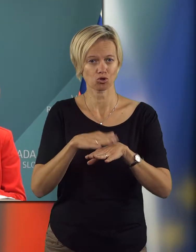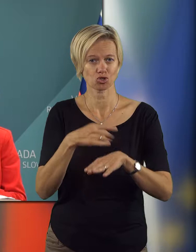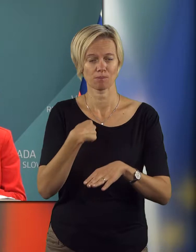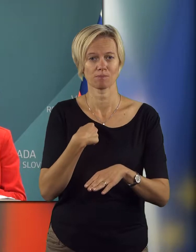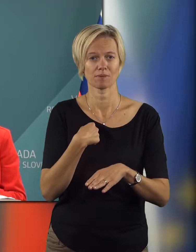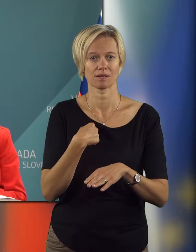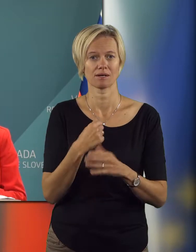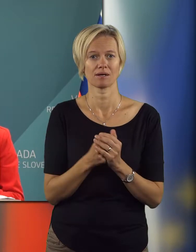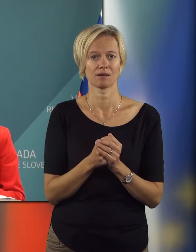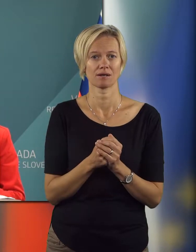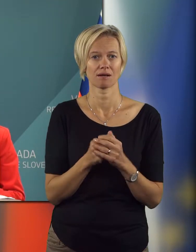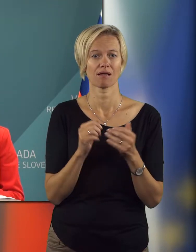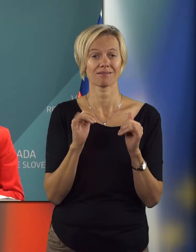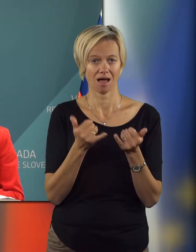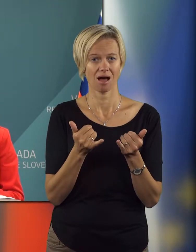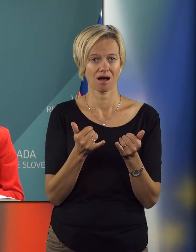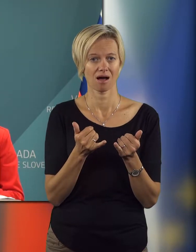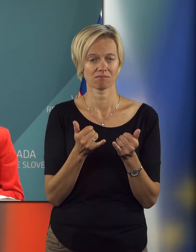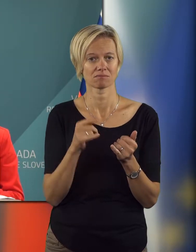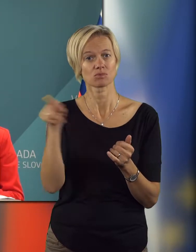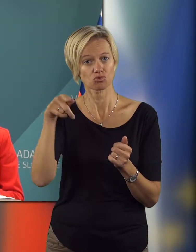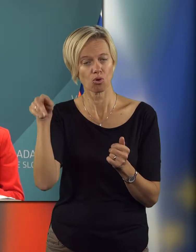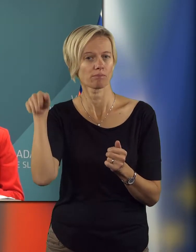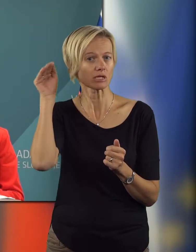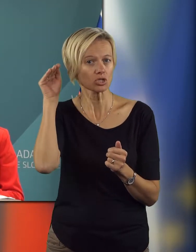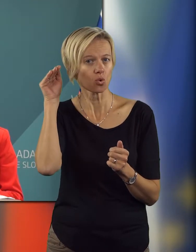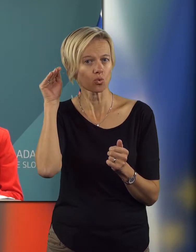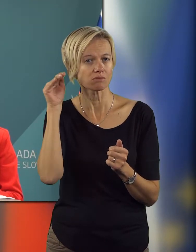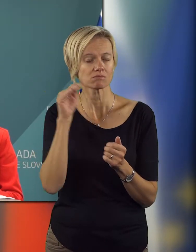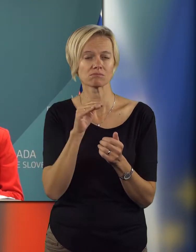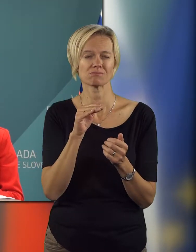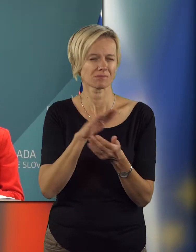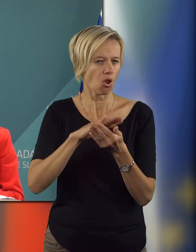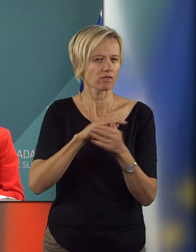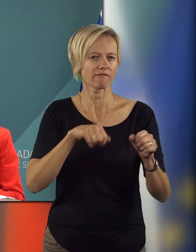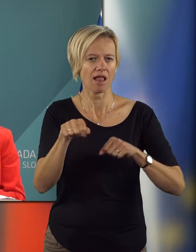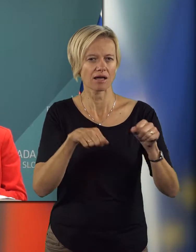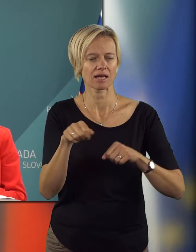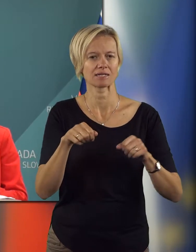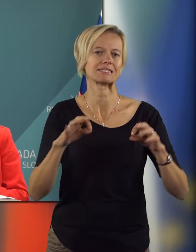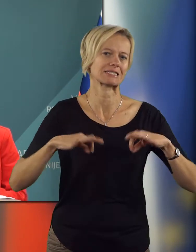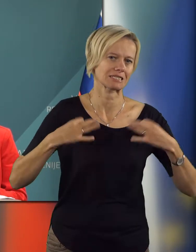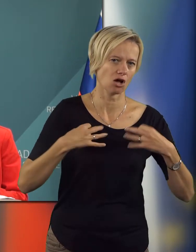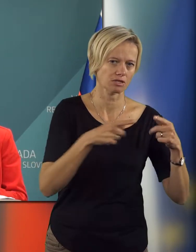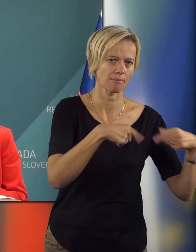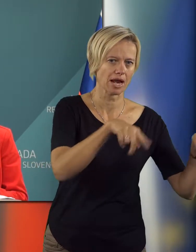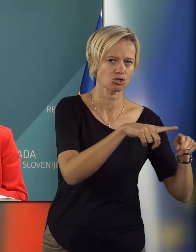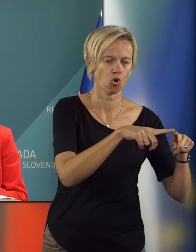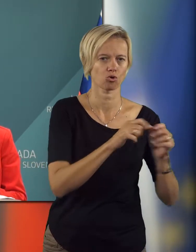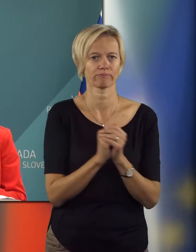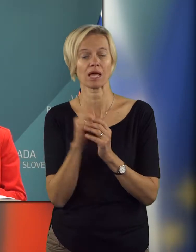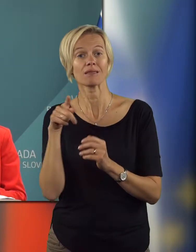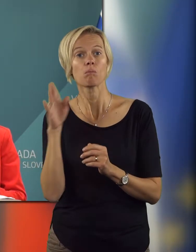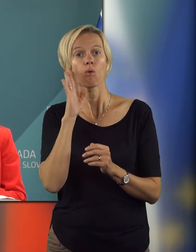veseljem sporočim, da so prisluhnili celotna vlada zdravstvenemu